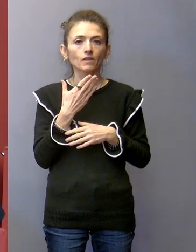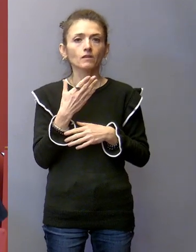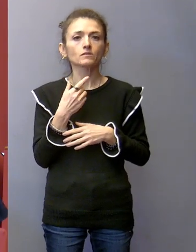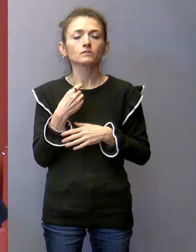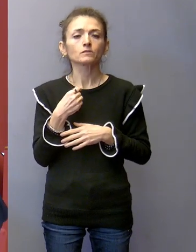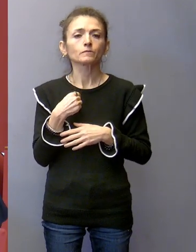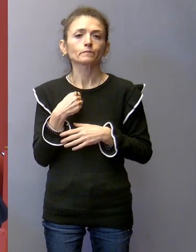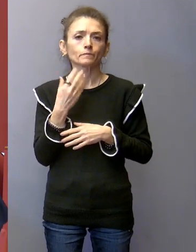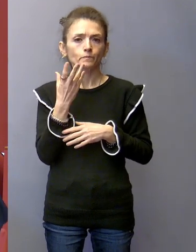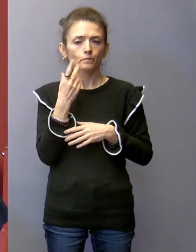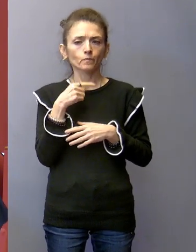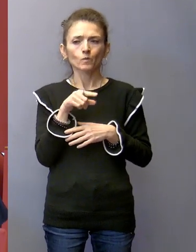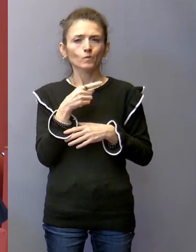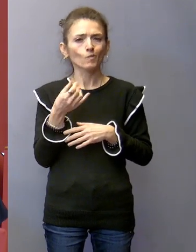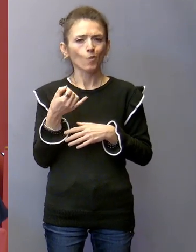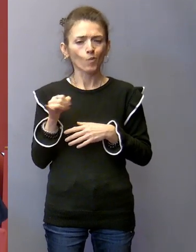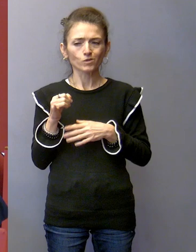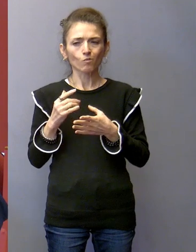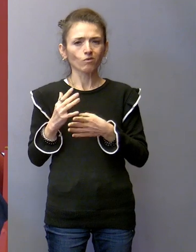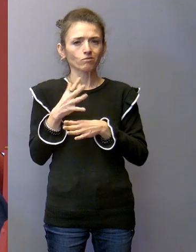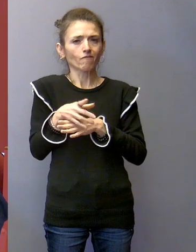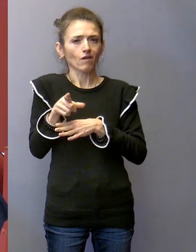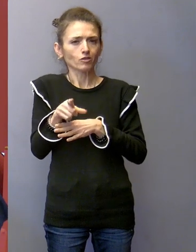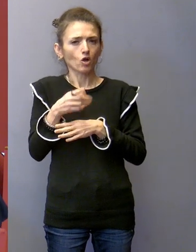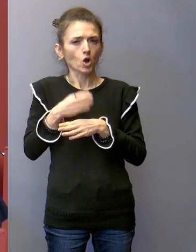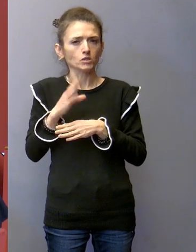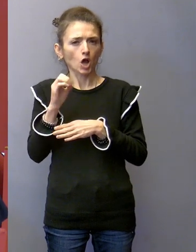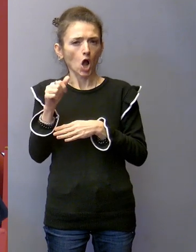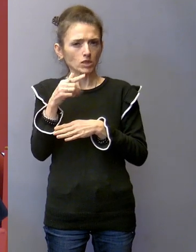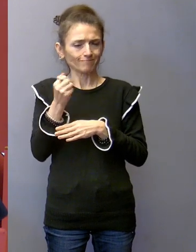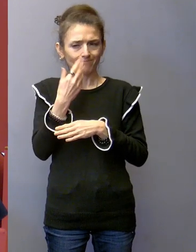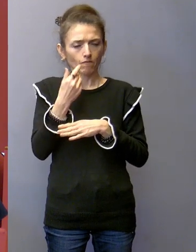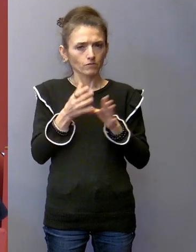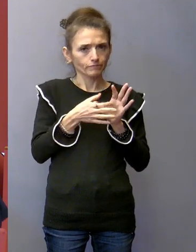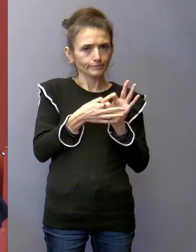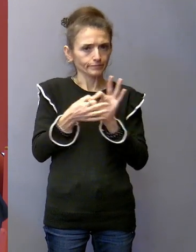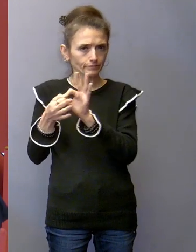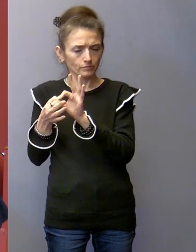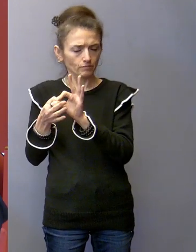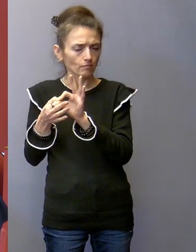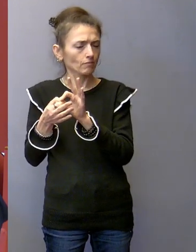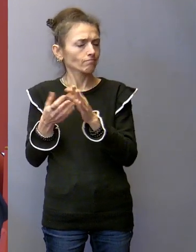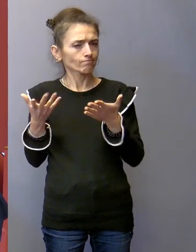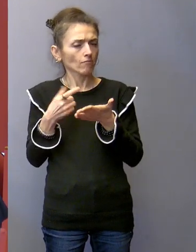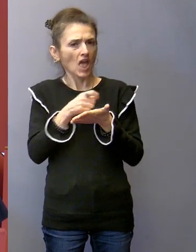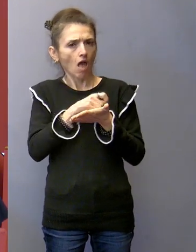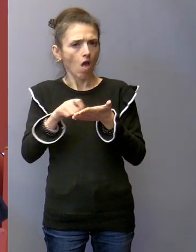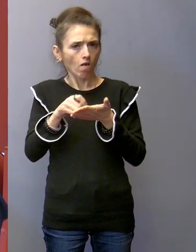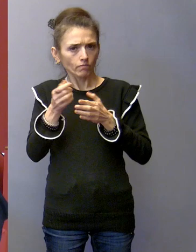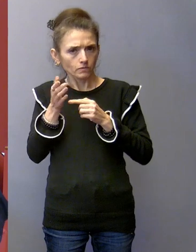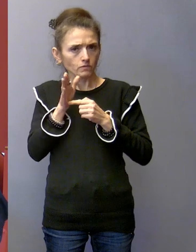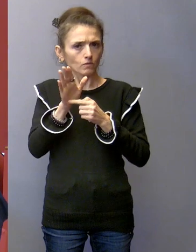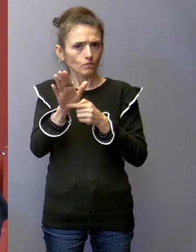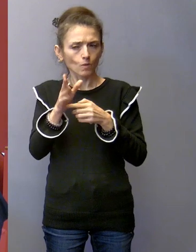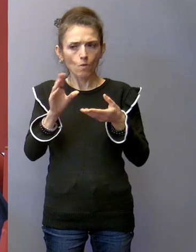personale ma dall'ultimo intervento del consigliere costa per evidenziare il problema che viene